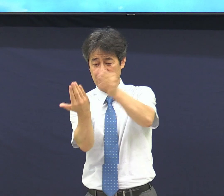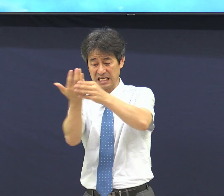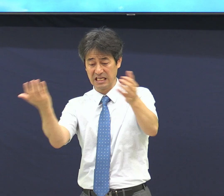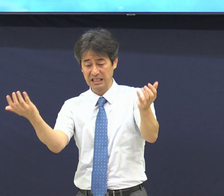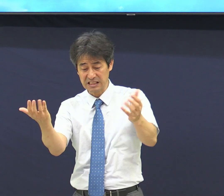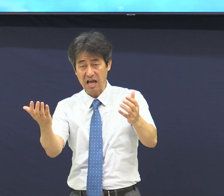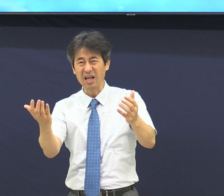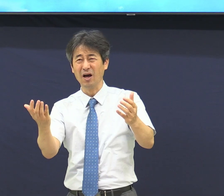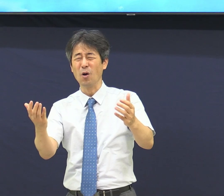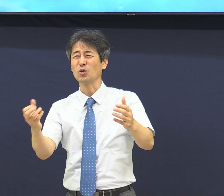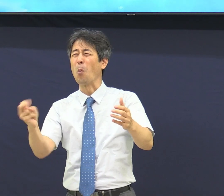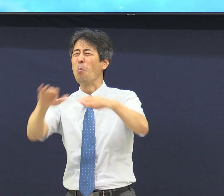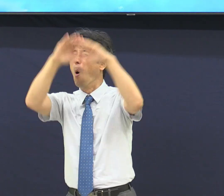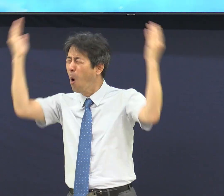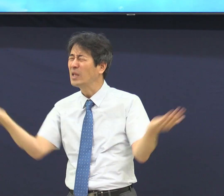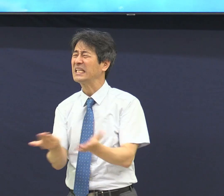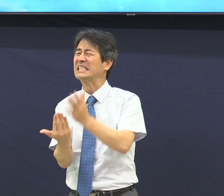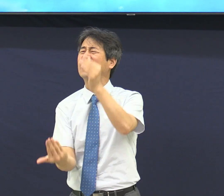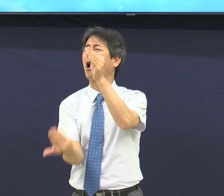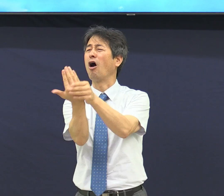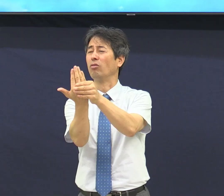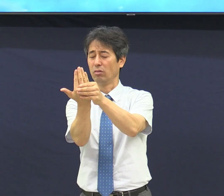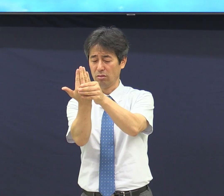이 세상의 수많은 사건들,